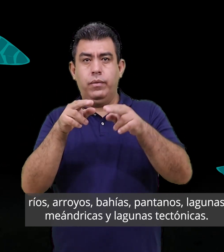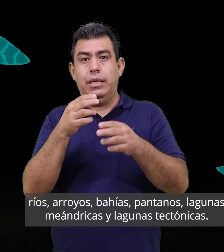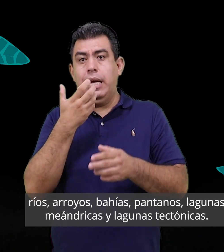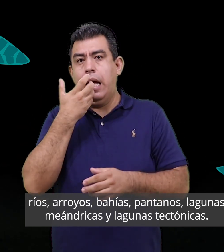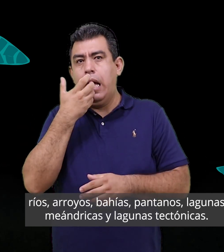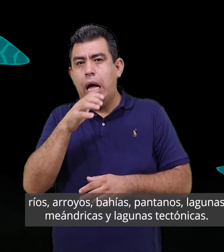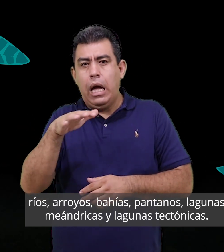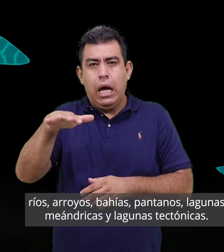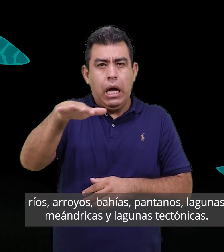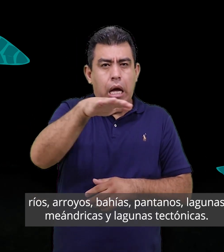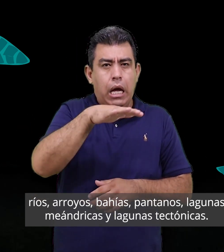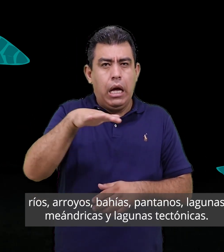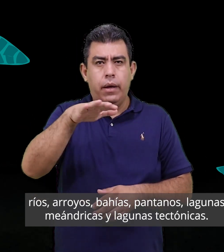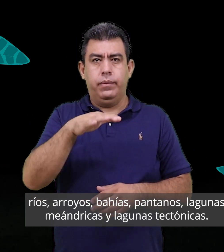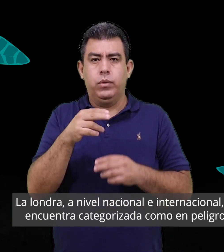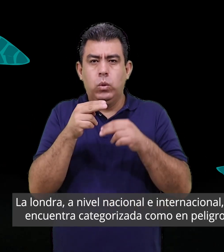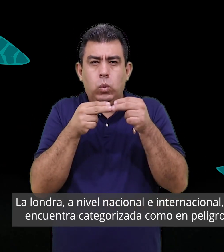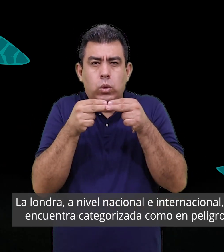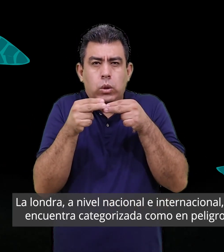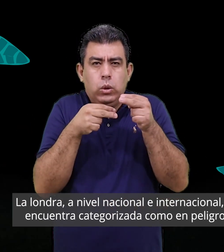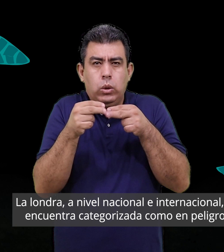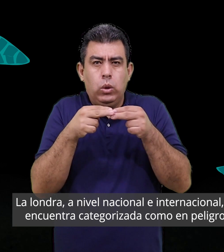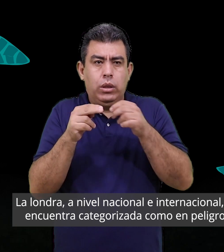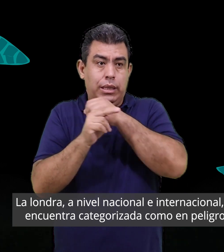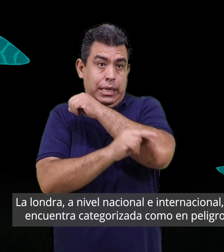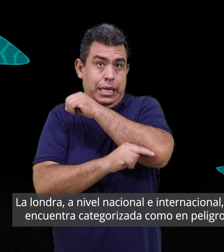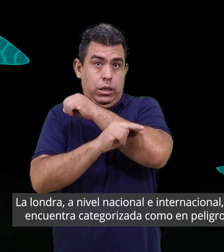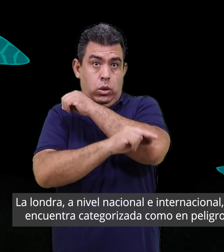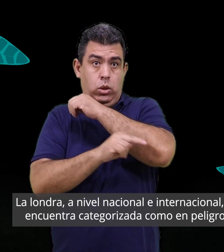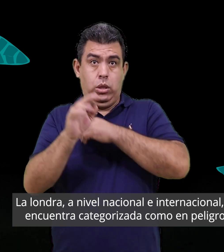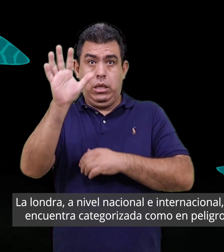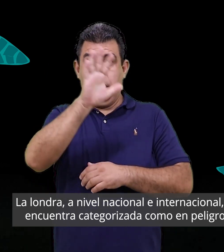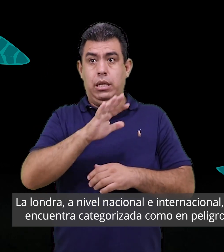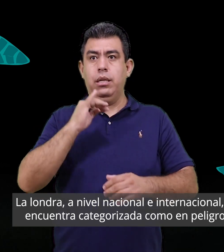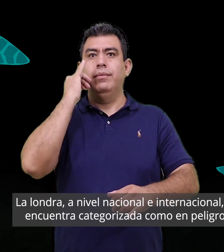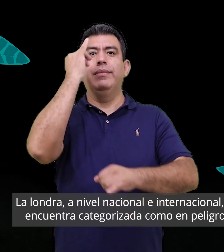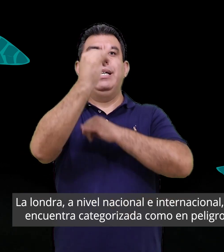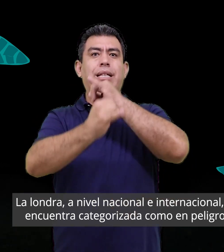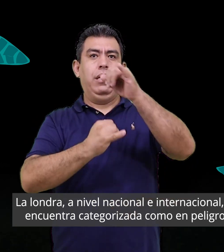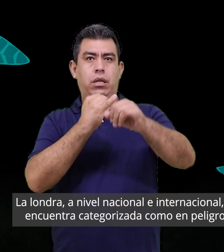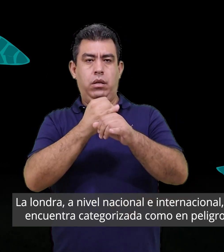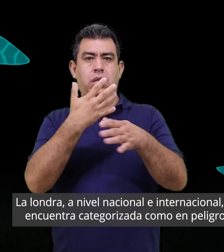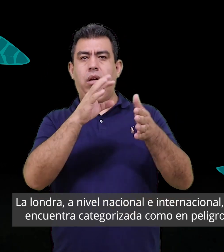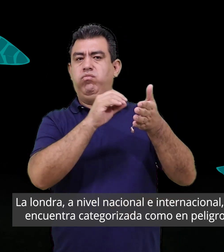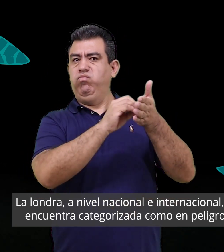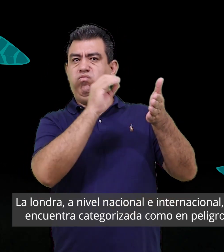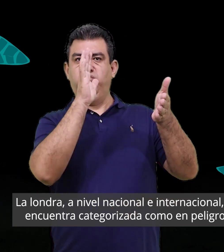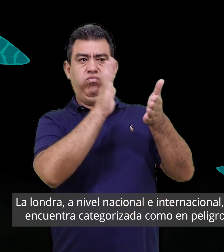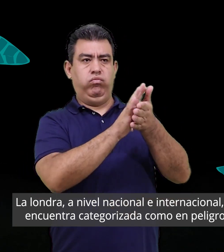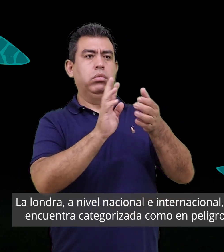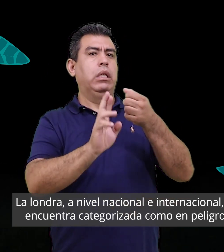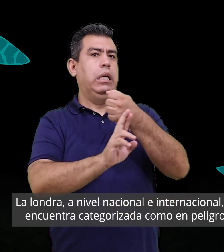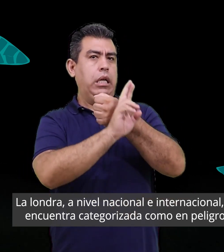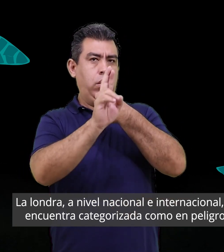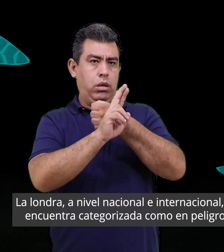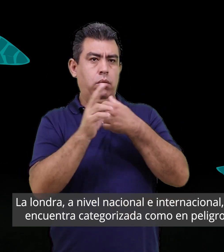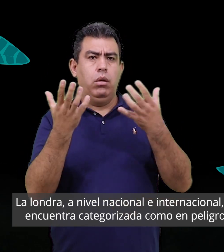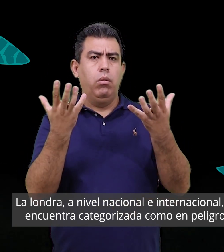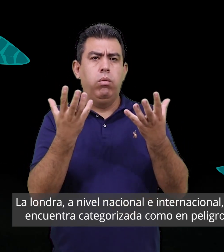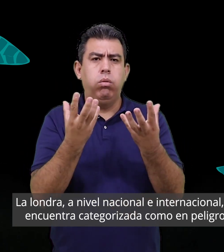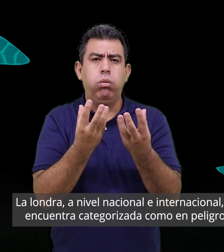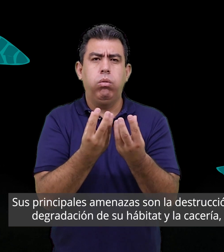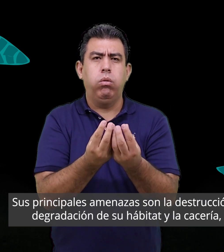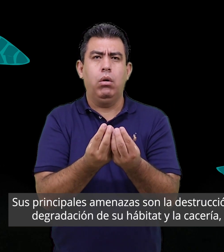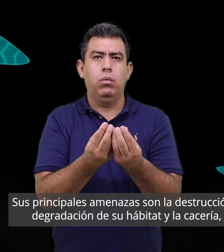lagunas meándricas y lagunas tectónicas. La alondra, a nivel nacional e internacional, se encuentra categorizada como